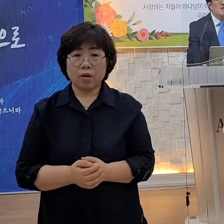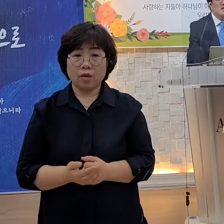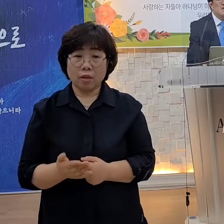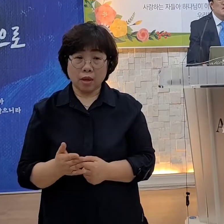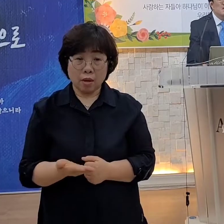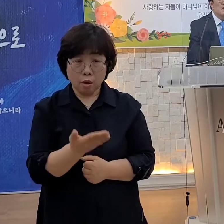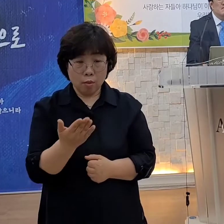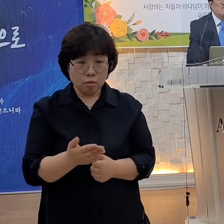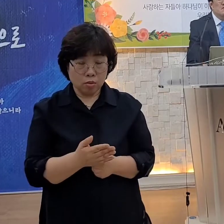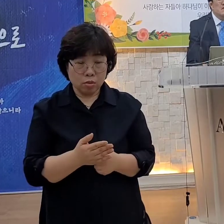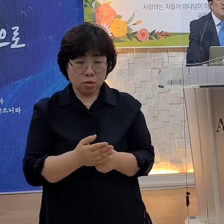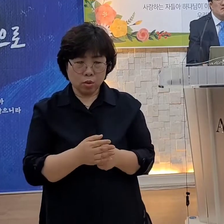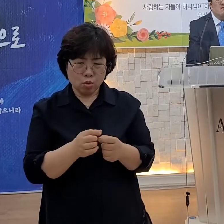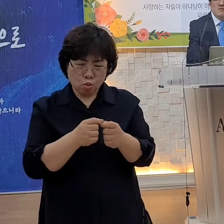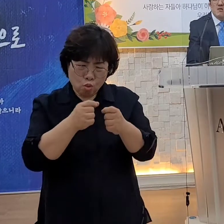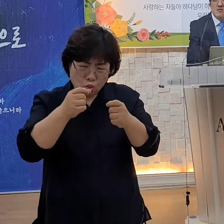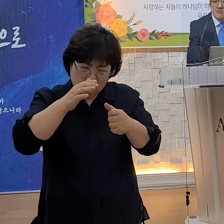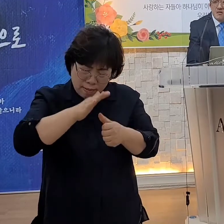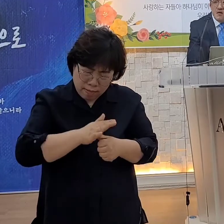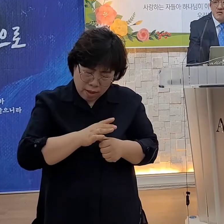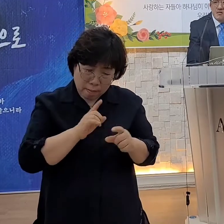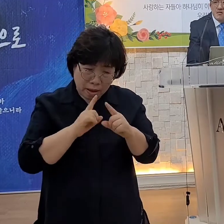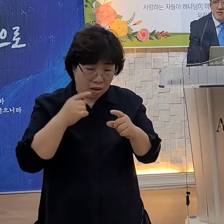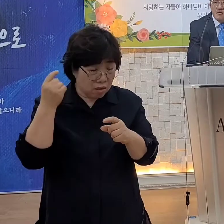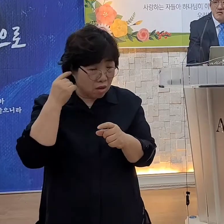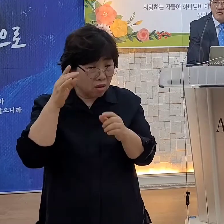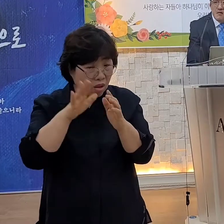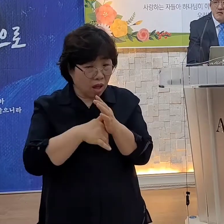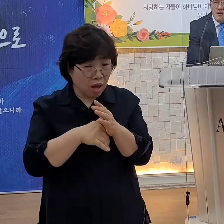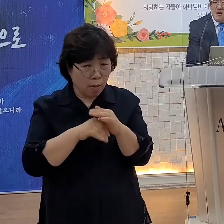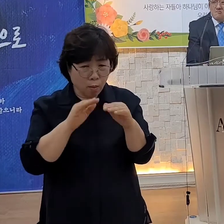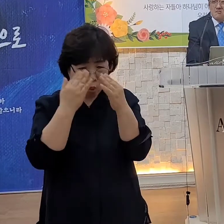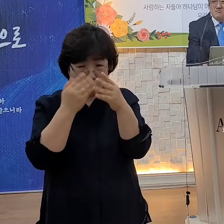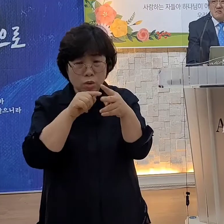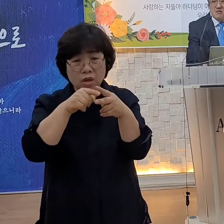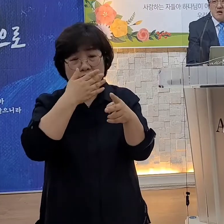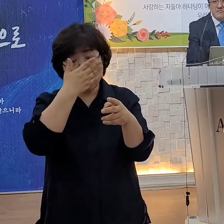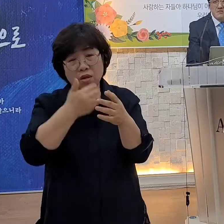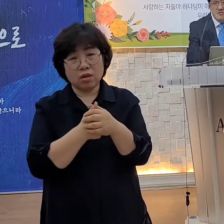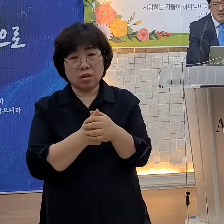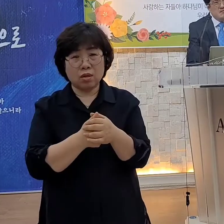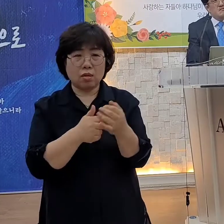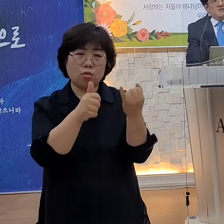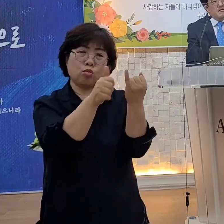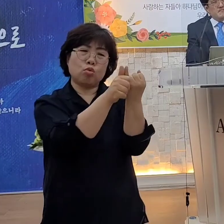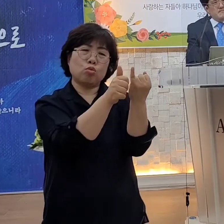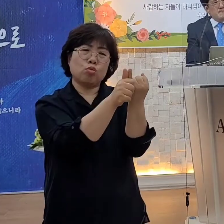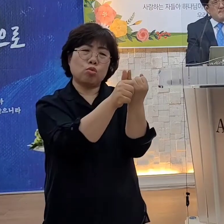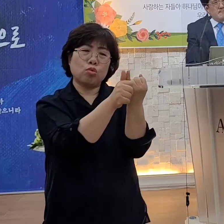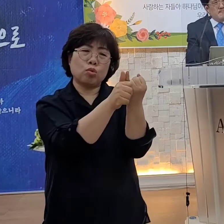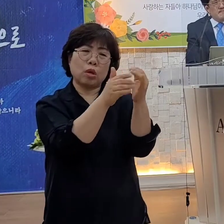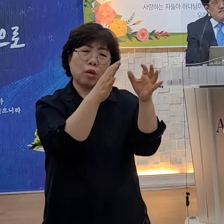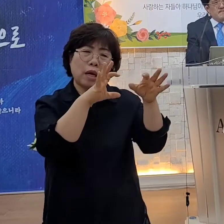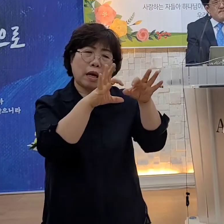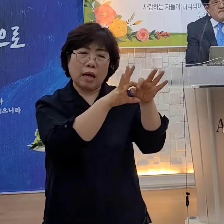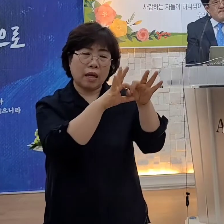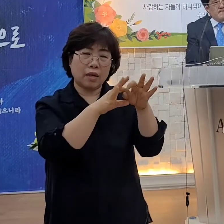들어보니까 모든 게 다 적용이 되지 않습니까? 우리 부부가 내가 미쳤나 그러는데